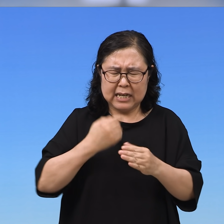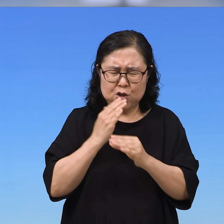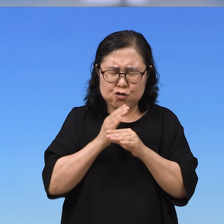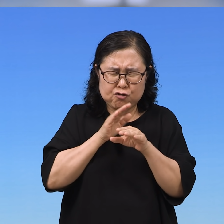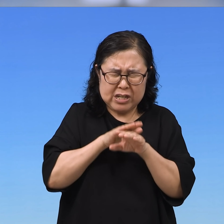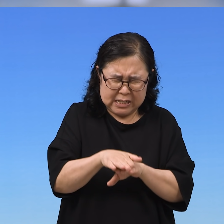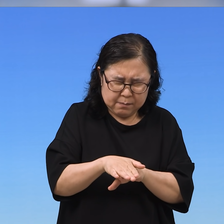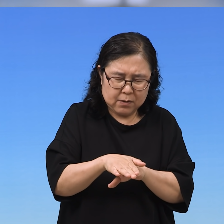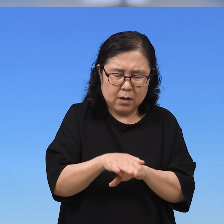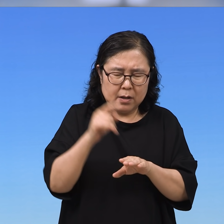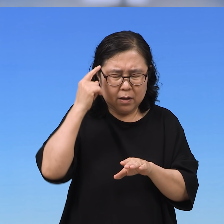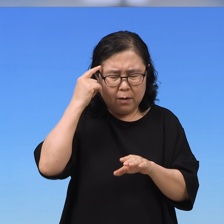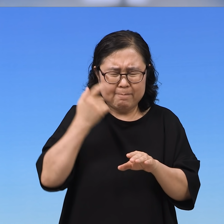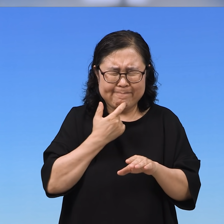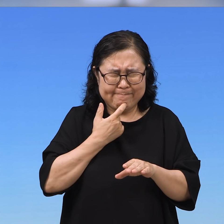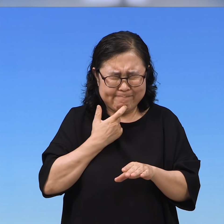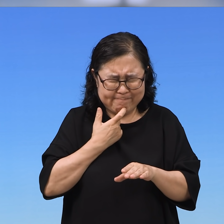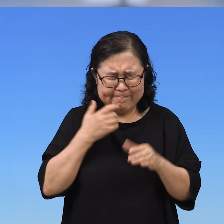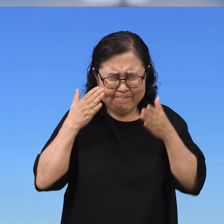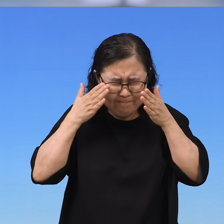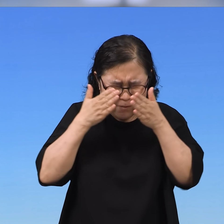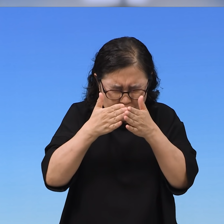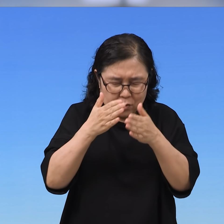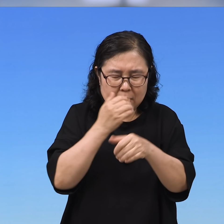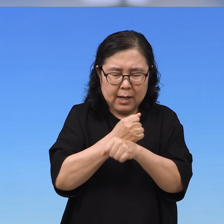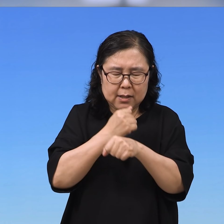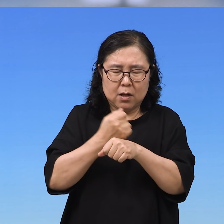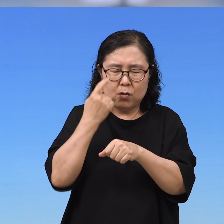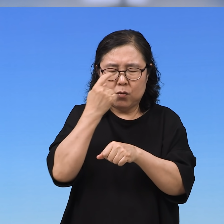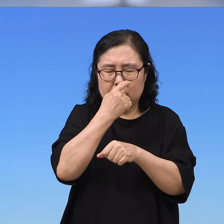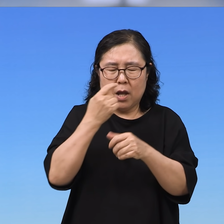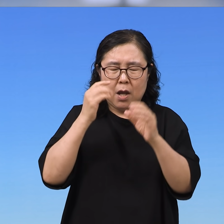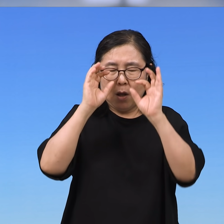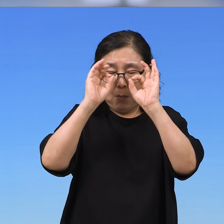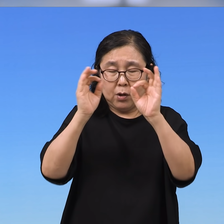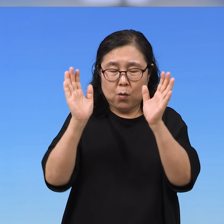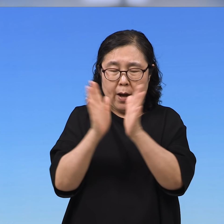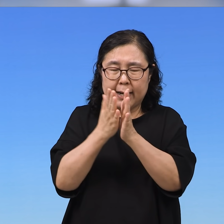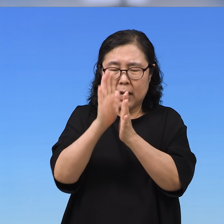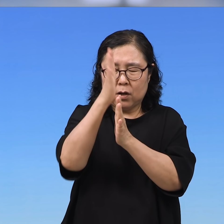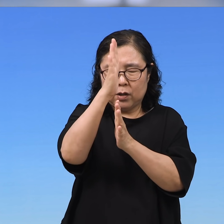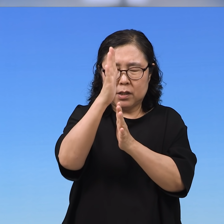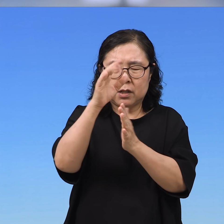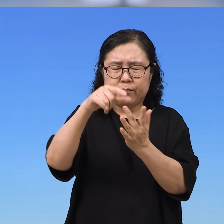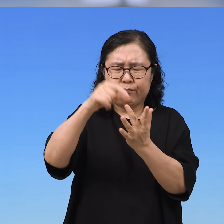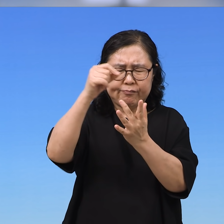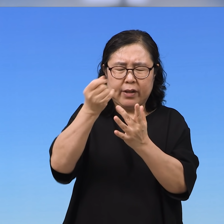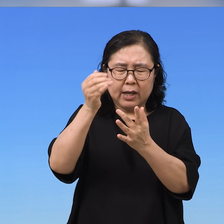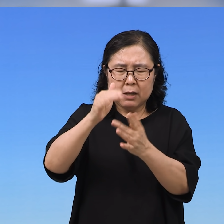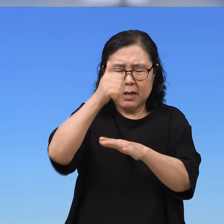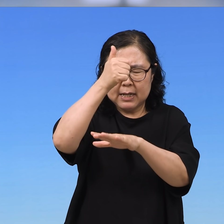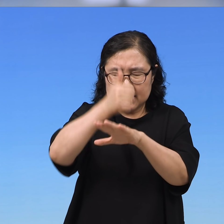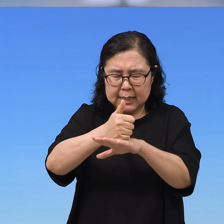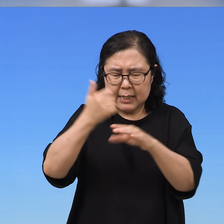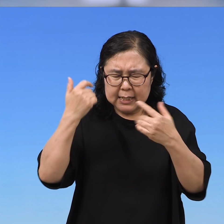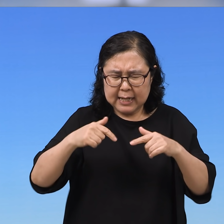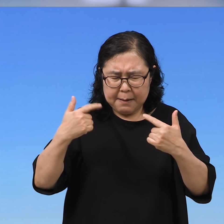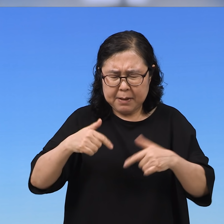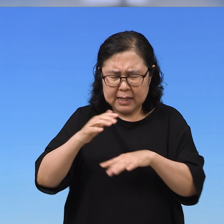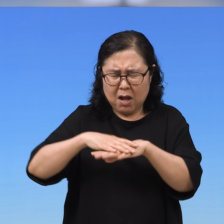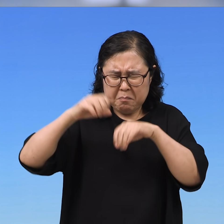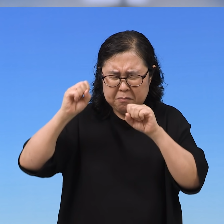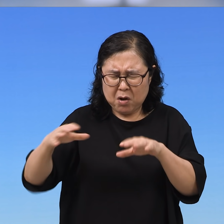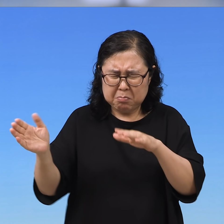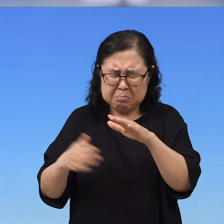온통 자기에게만 집중하고 몰두하며, 그래서 아버지 눈에 보이는 화려한 것들을 선택했지만 그 끝은